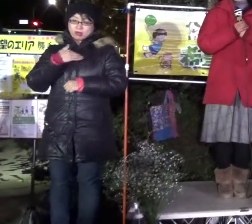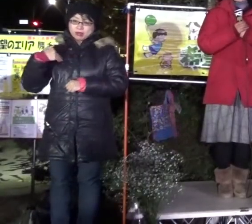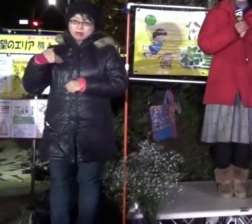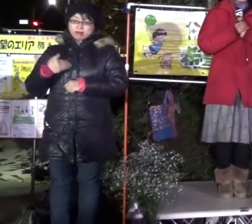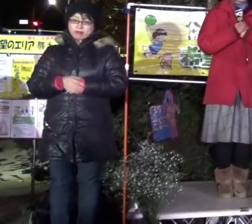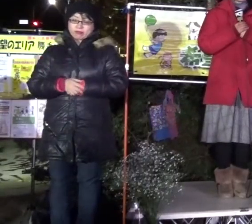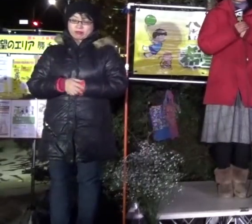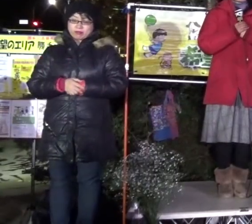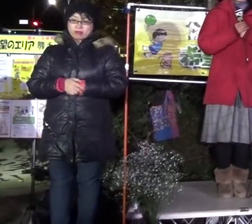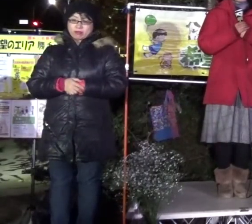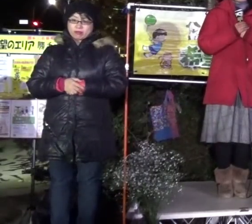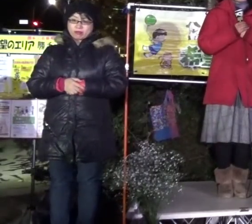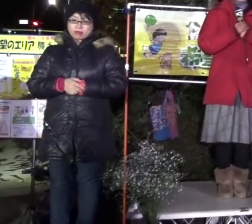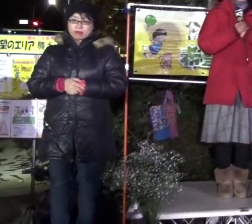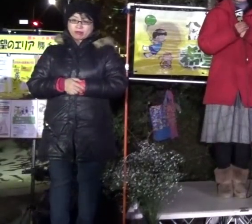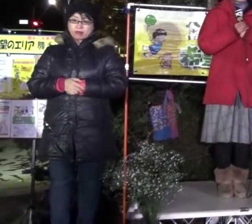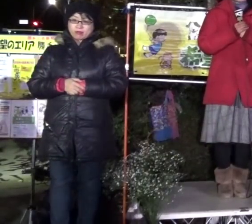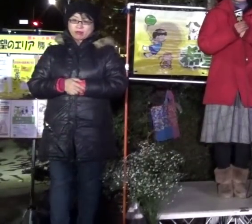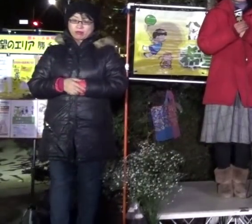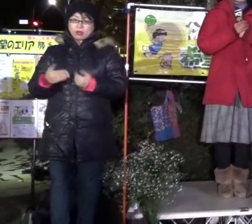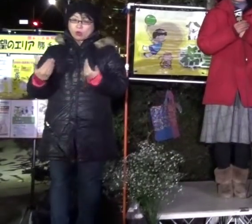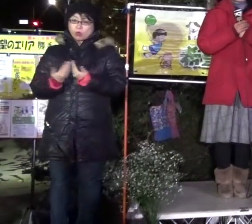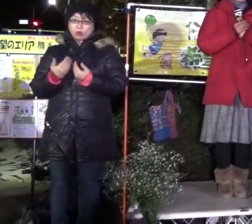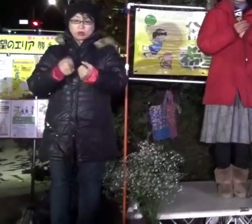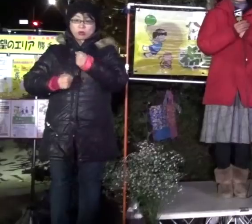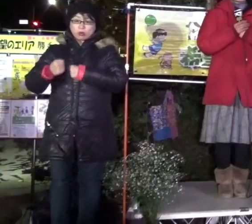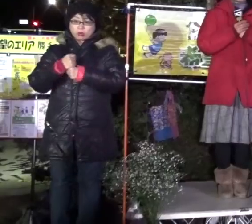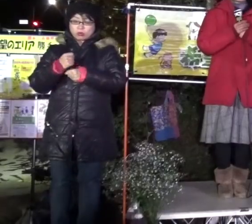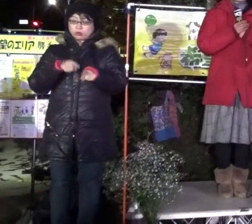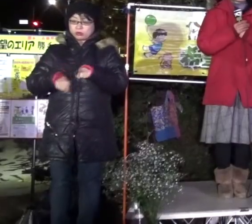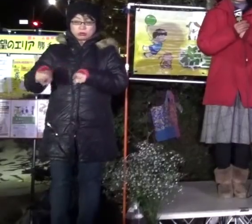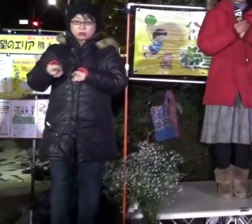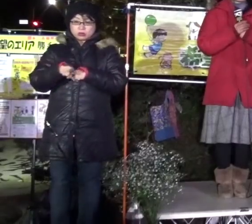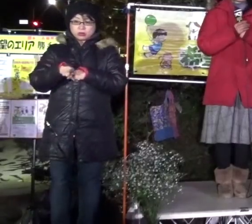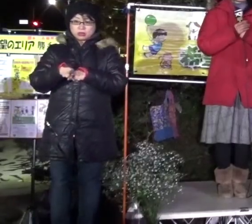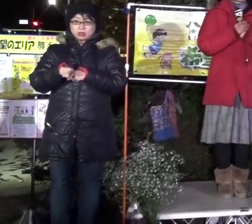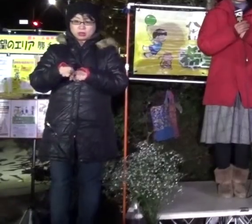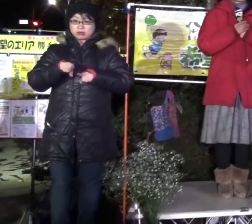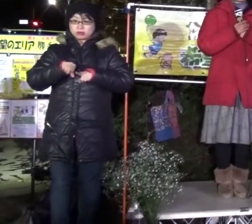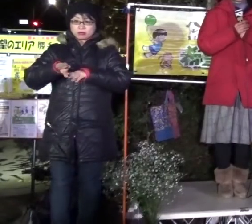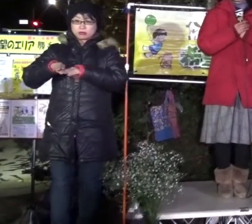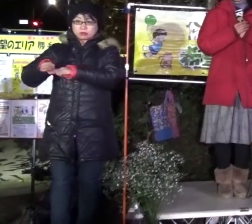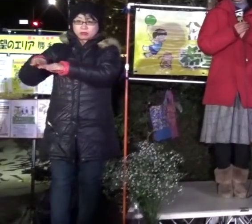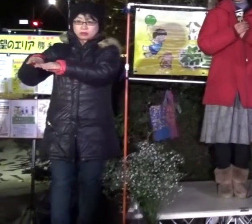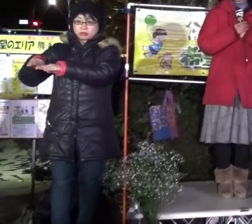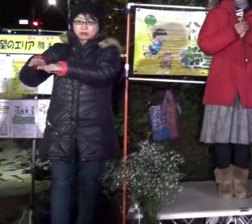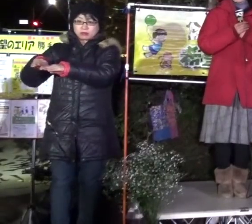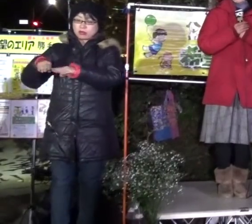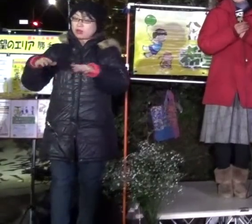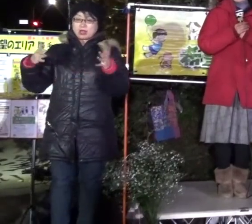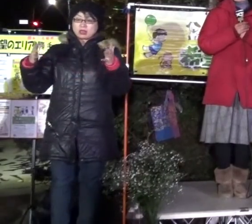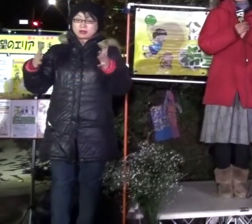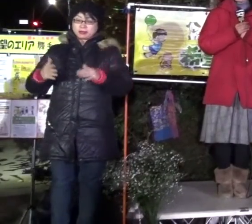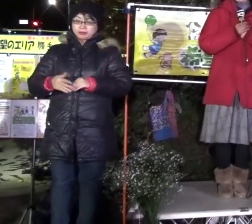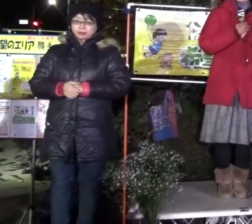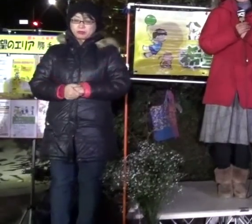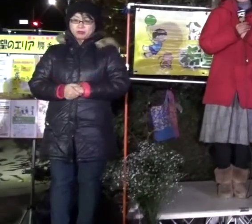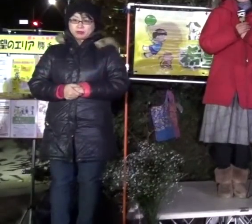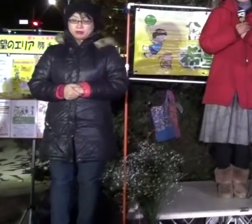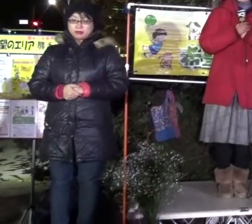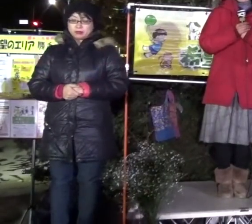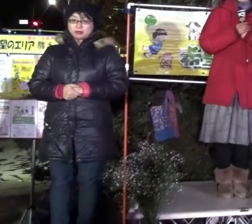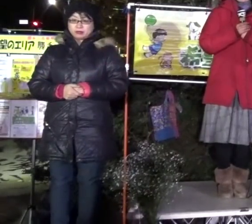たちは別に抗議行動を率先して、そのなんていうんだろう、リードしてるっていうつもりは全然ないんです。